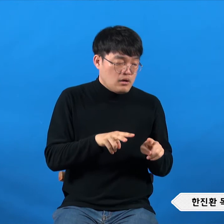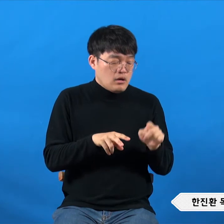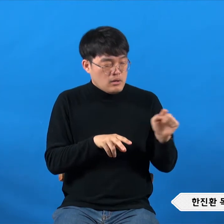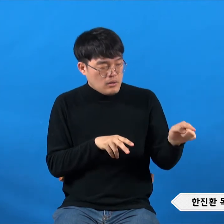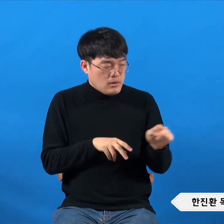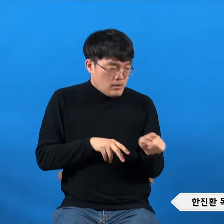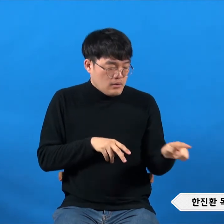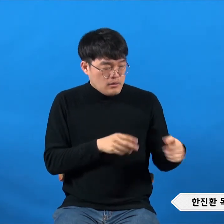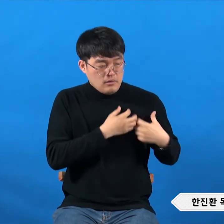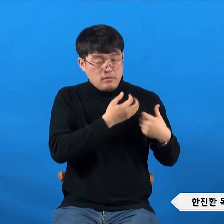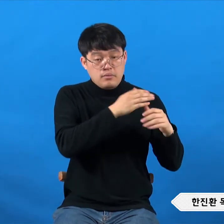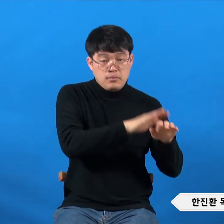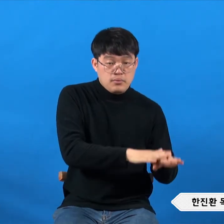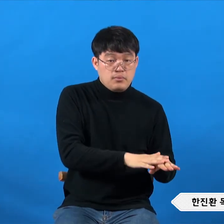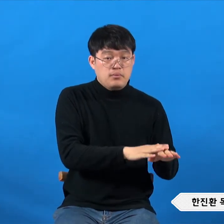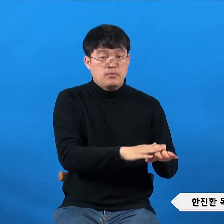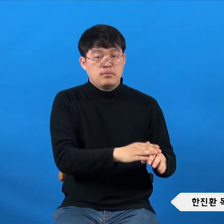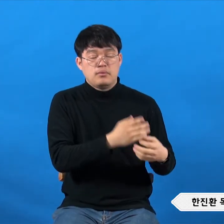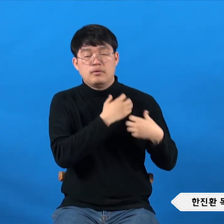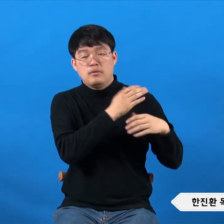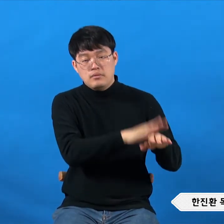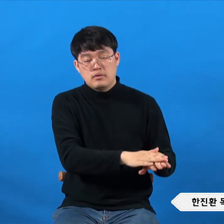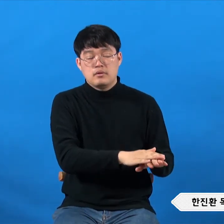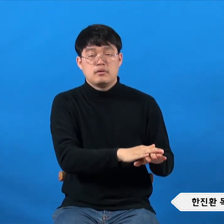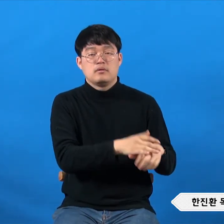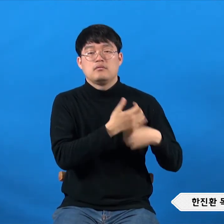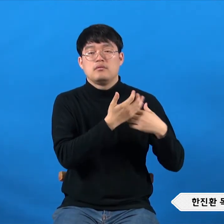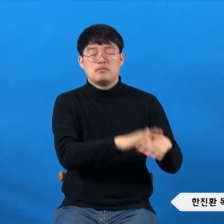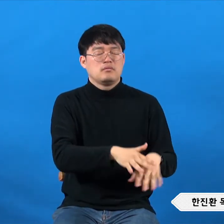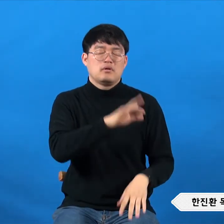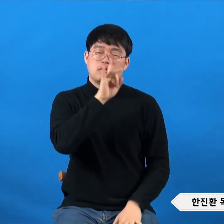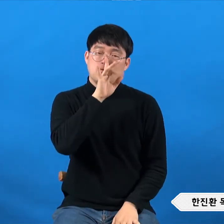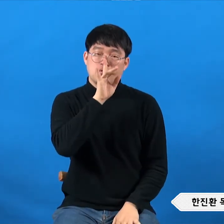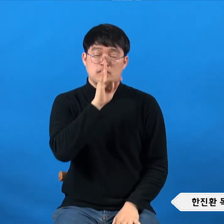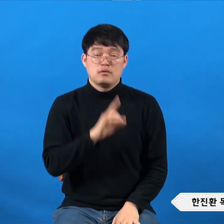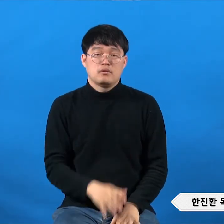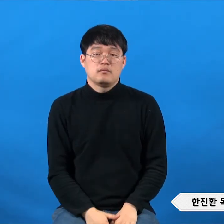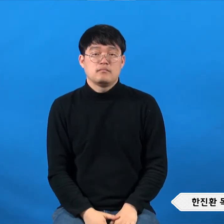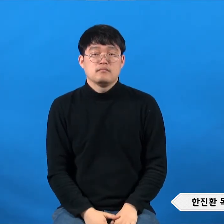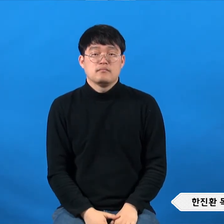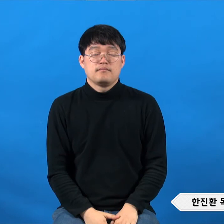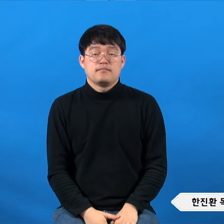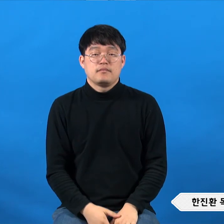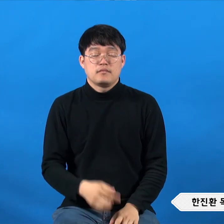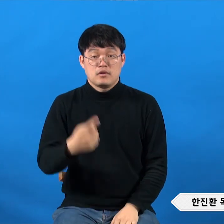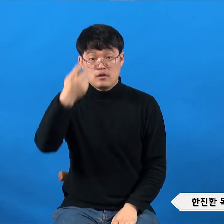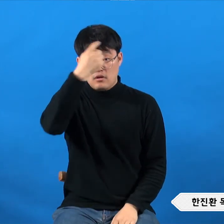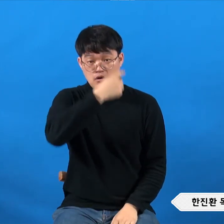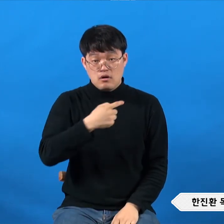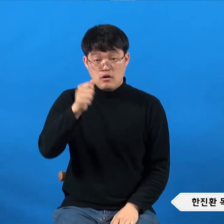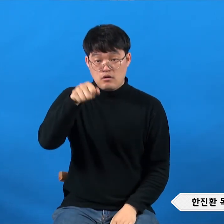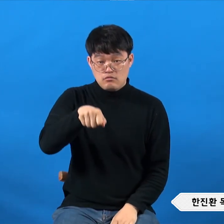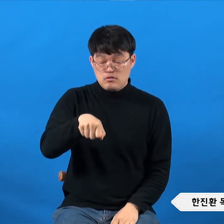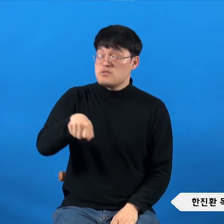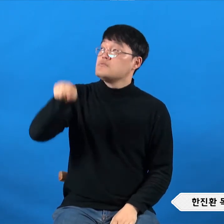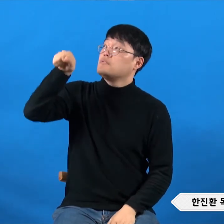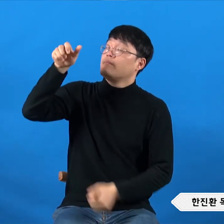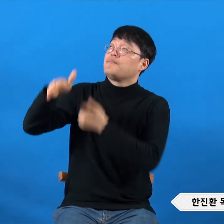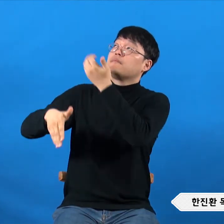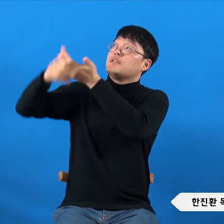바라보면서 아이고 요거를 내려놓아야 되는데 하면 절대로 내려놓아지지 않습니다. 고개를 들어